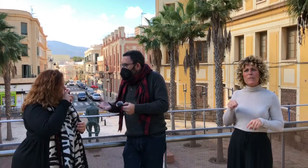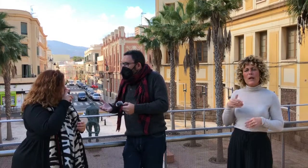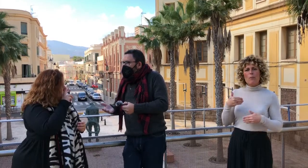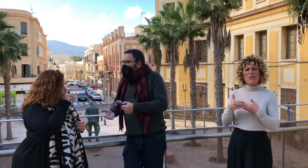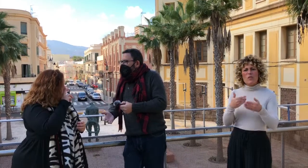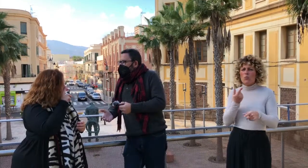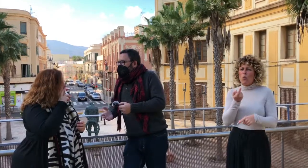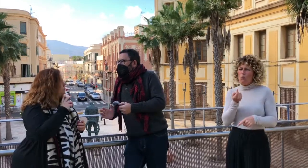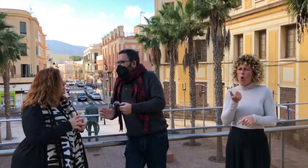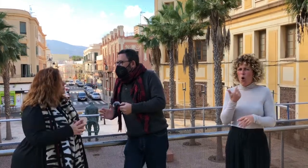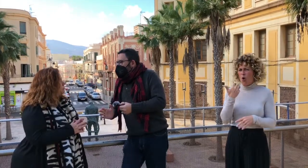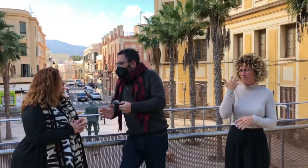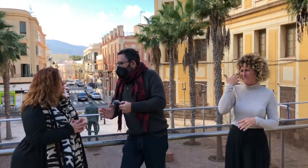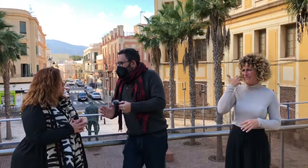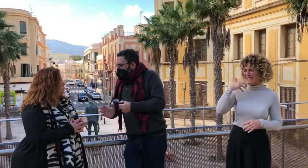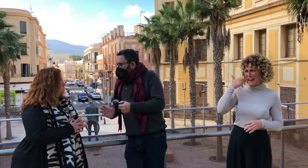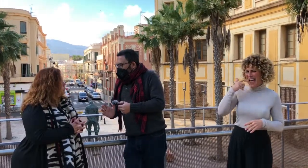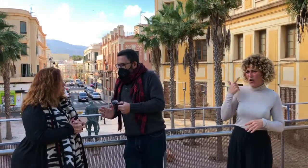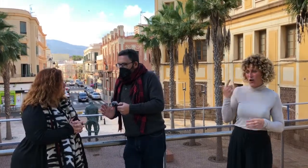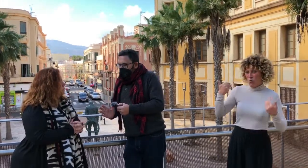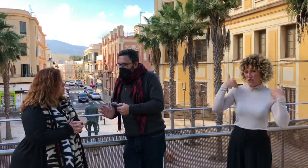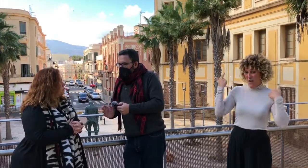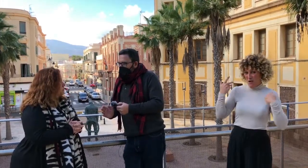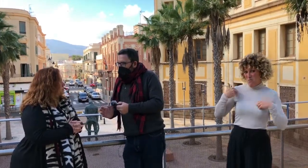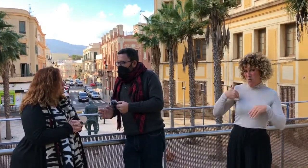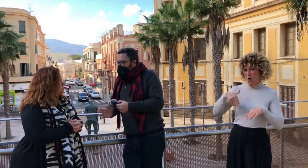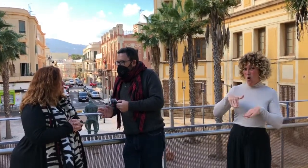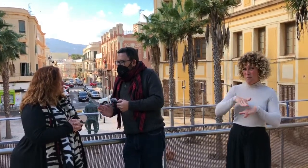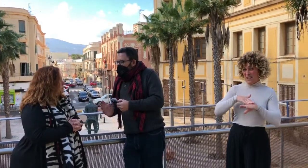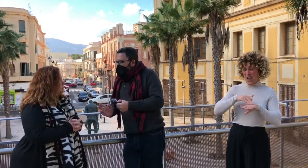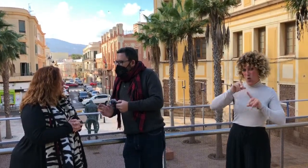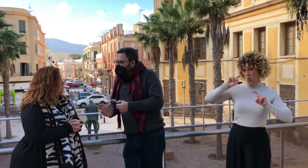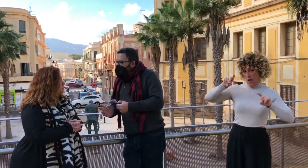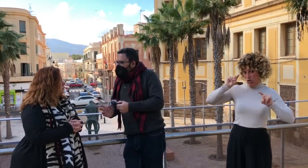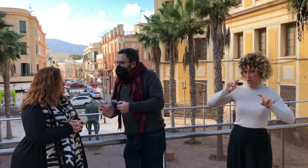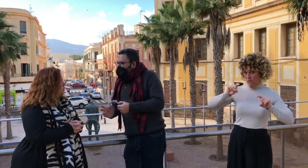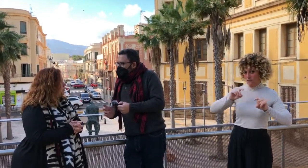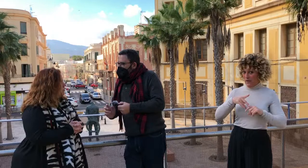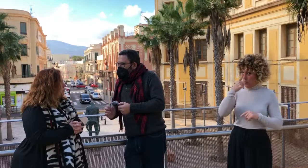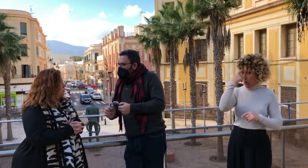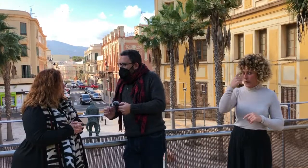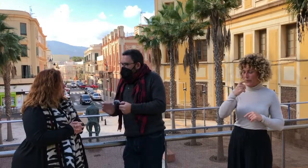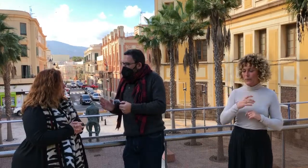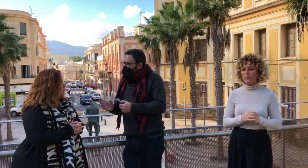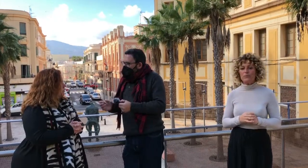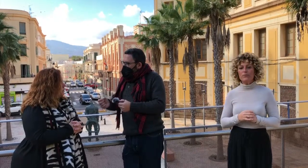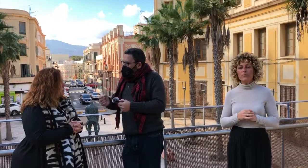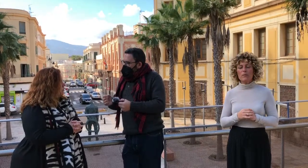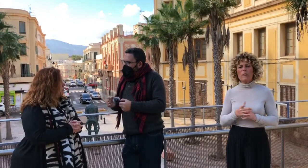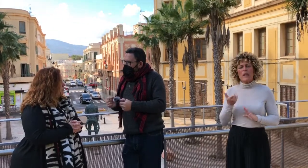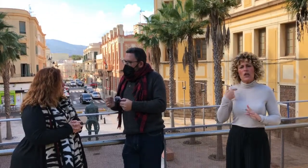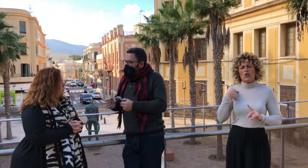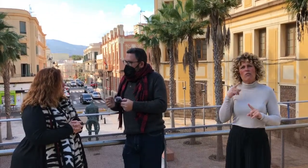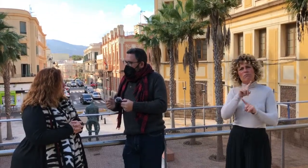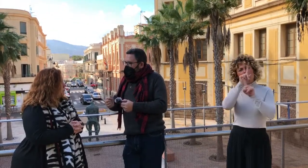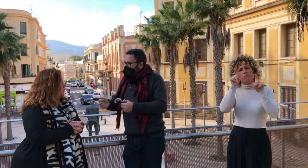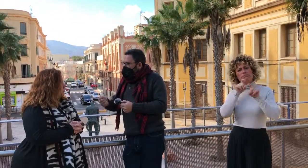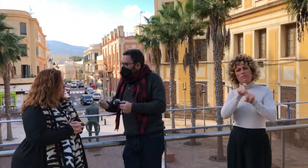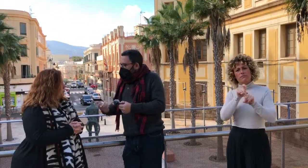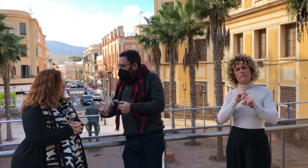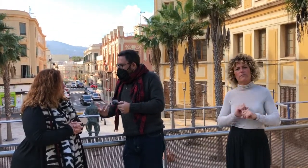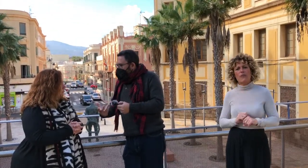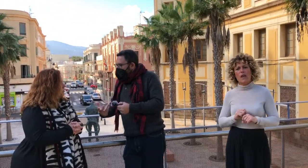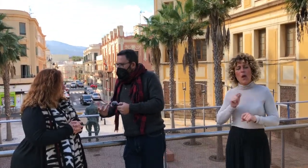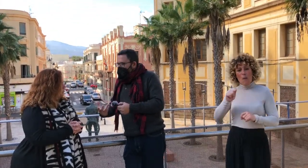extraño que se hace desde el Ministerio de Educación, recordémoslo. Mm. Y yo me pregunto, dentro de ese